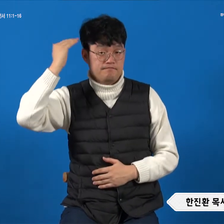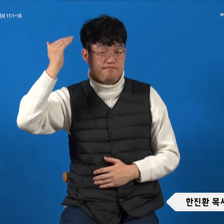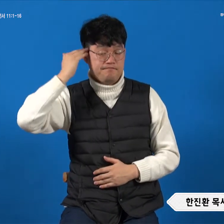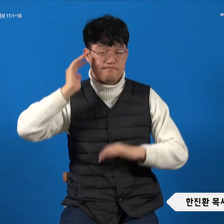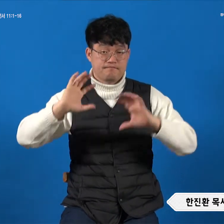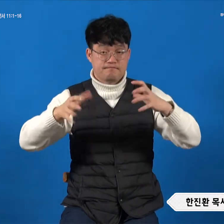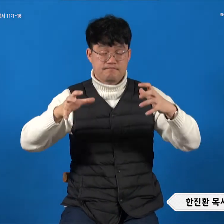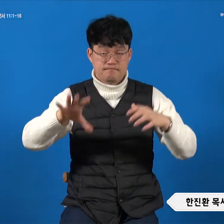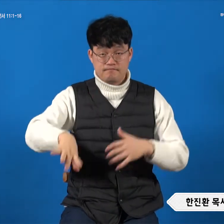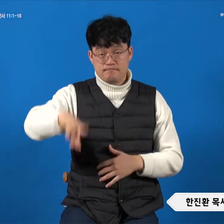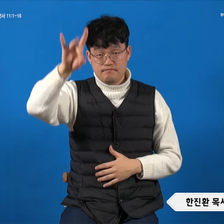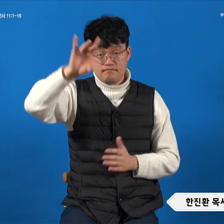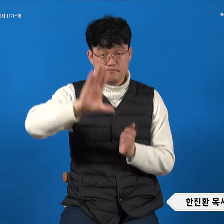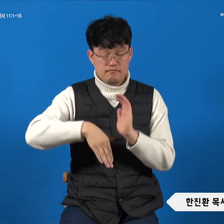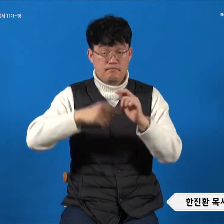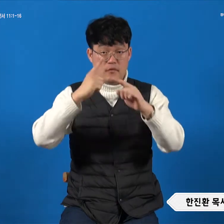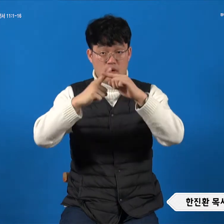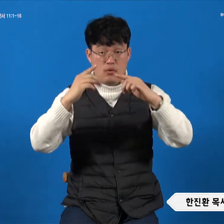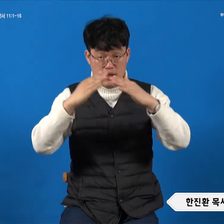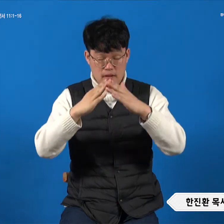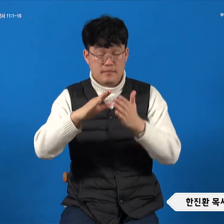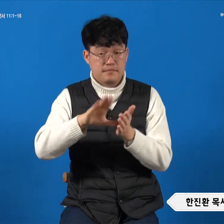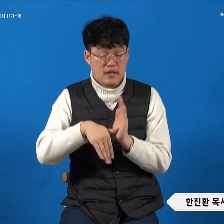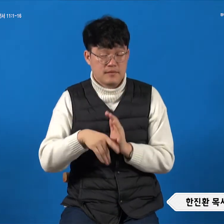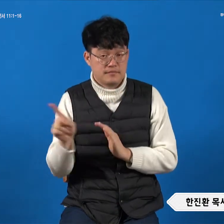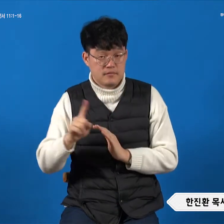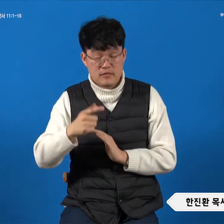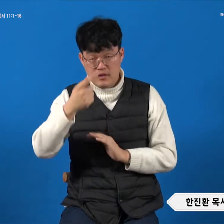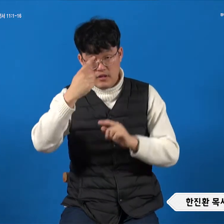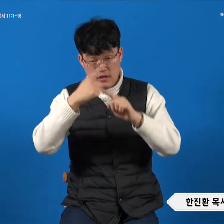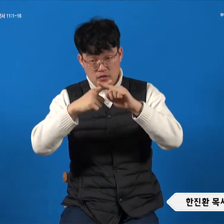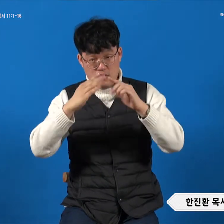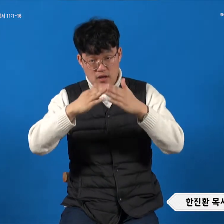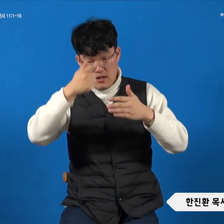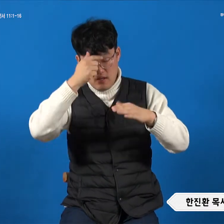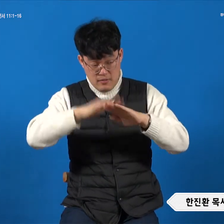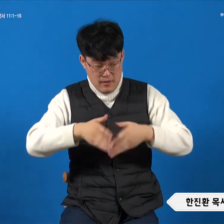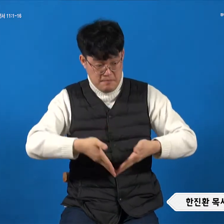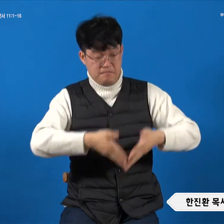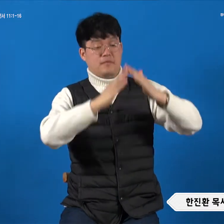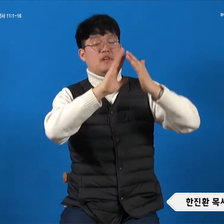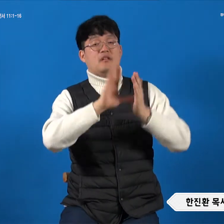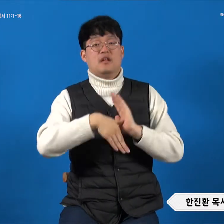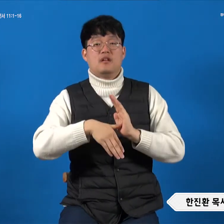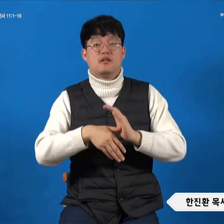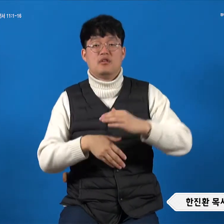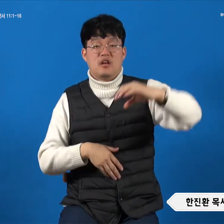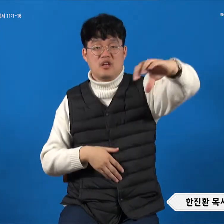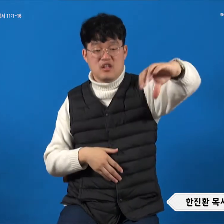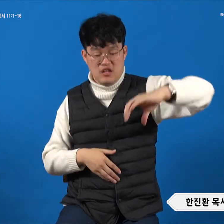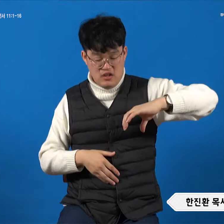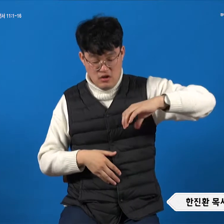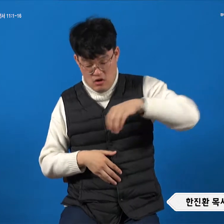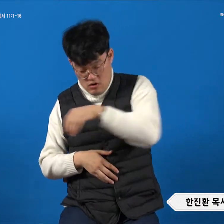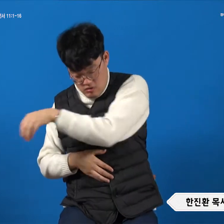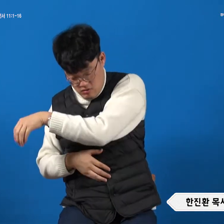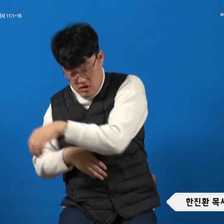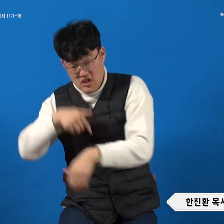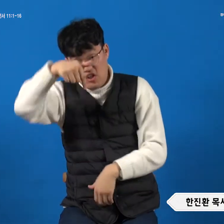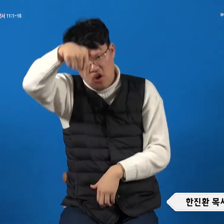옛날 우리나라 초창기 이 교회들은 예배당을 건축을 할 때에 기역자로 많이